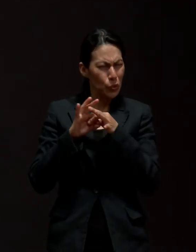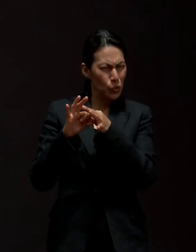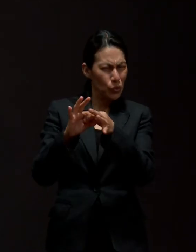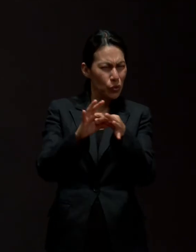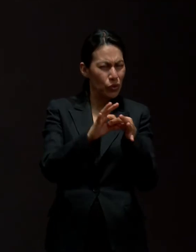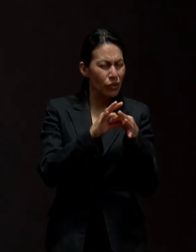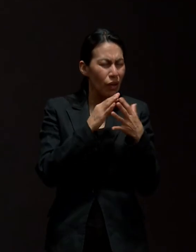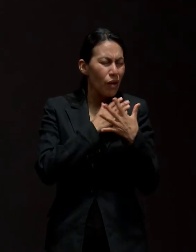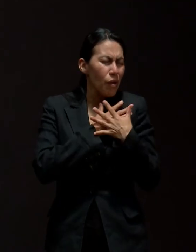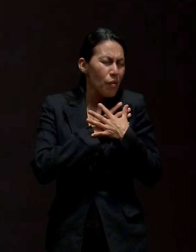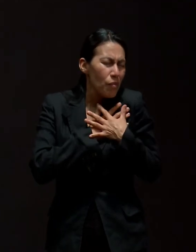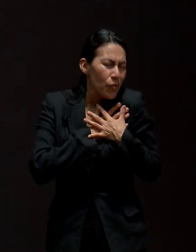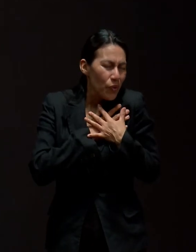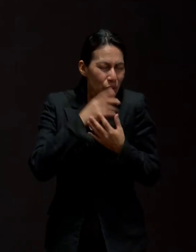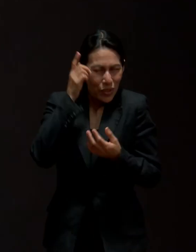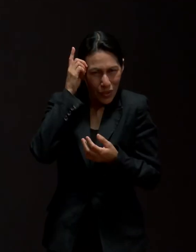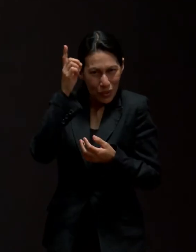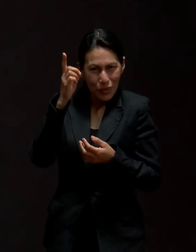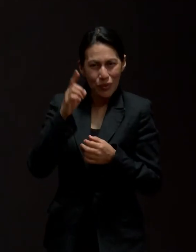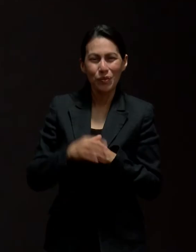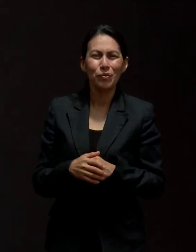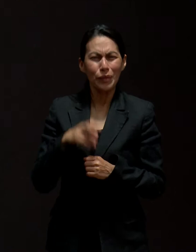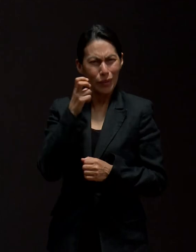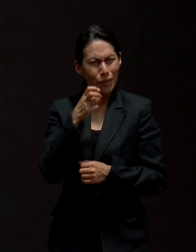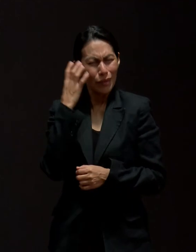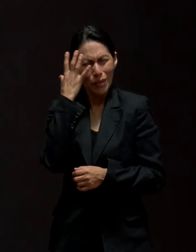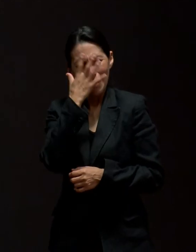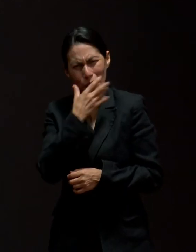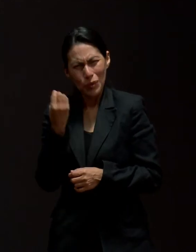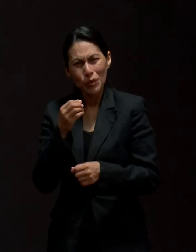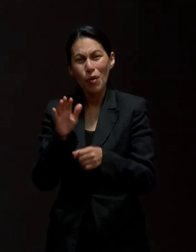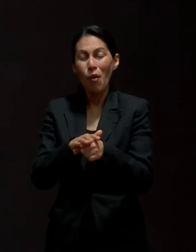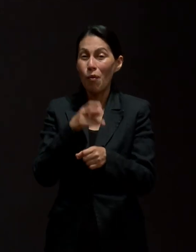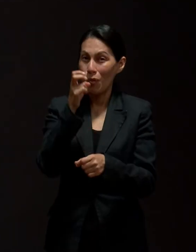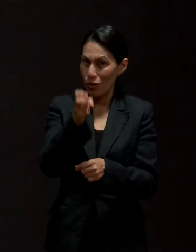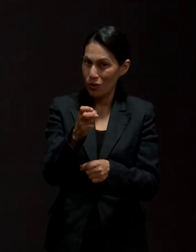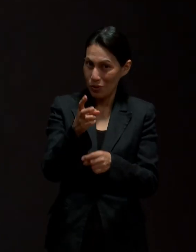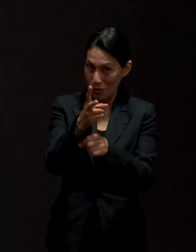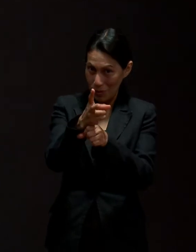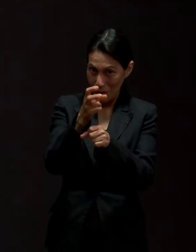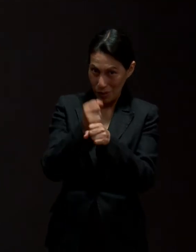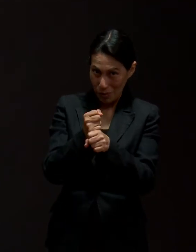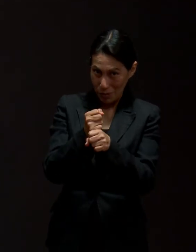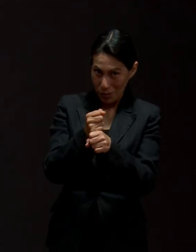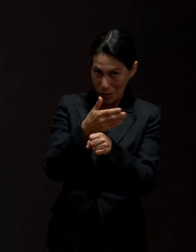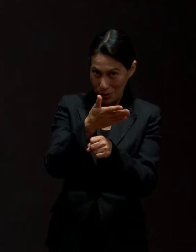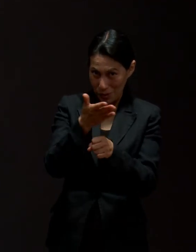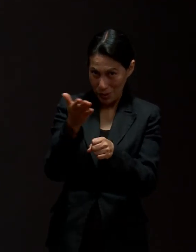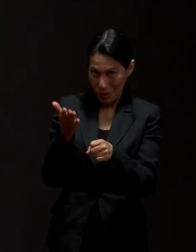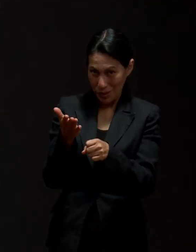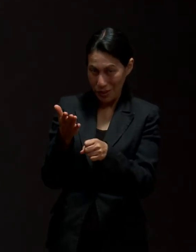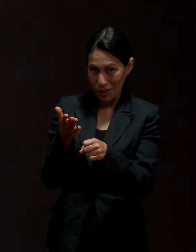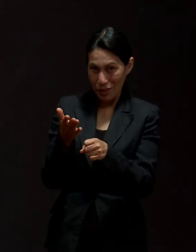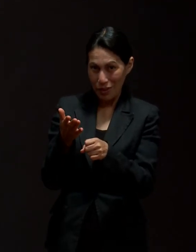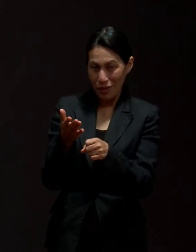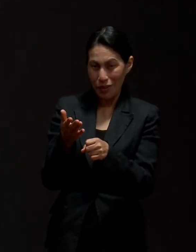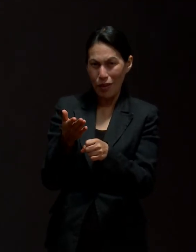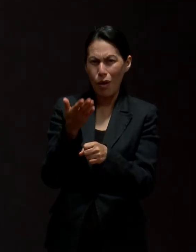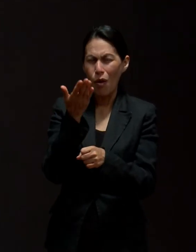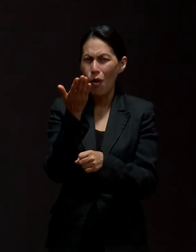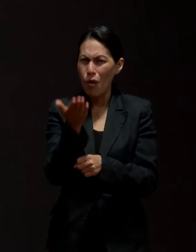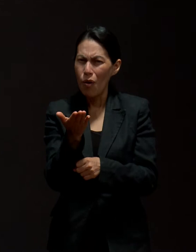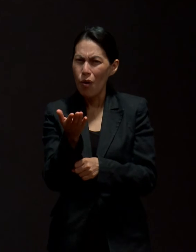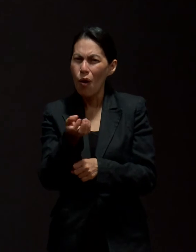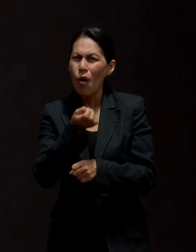círculo del amor de Dios. Amén. Qué maravilloso. Por eso invitamos a todos a que envíen sus pedidos de oración